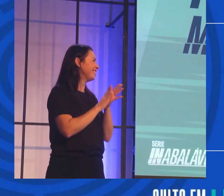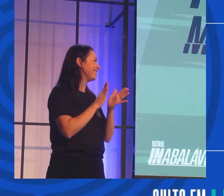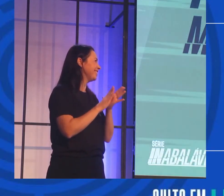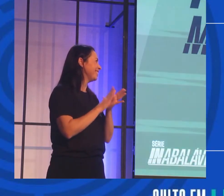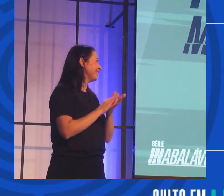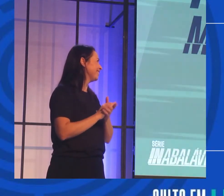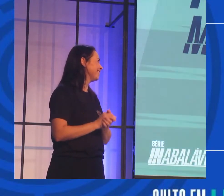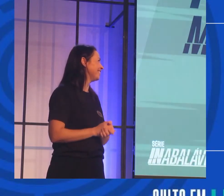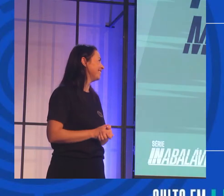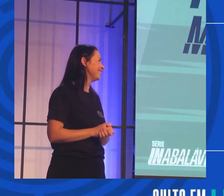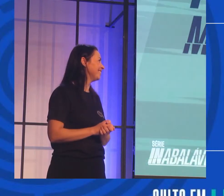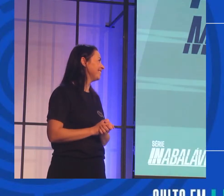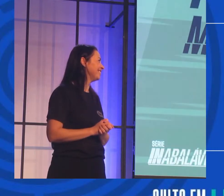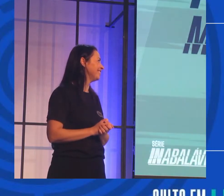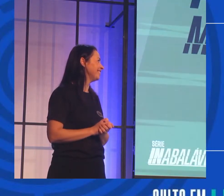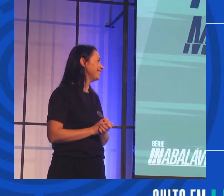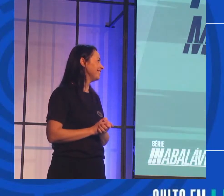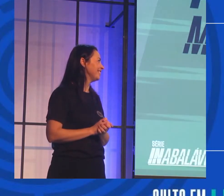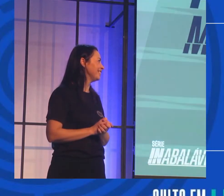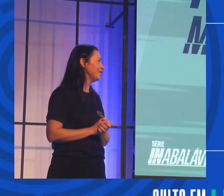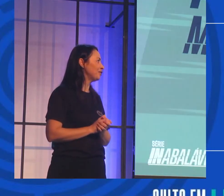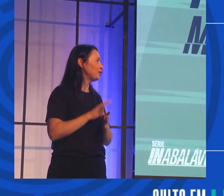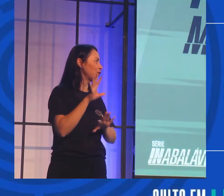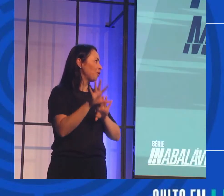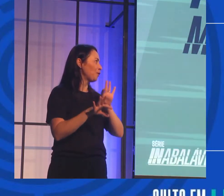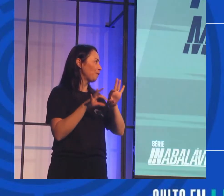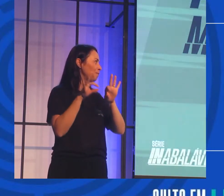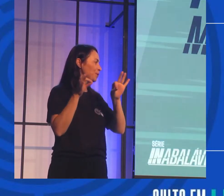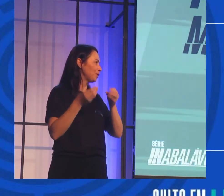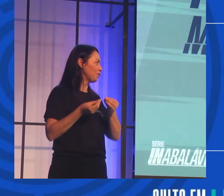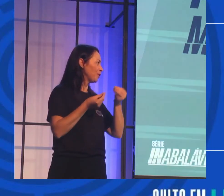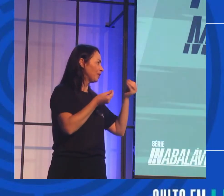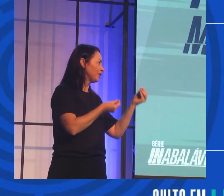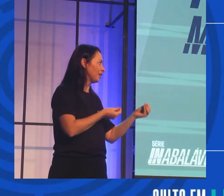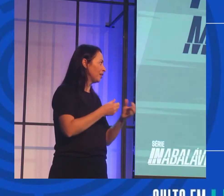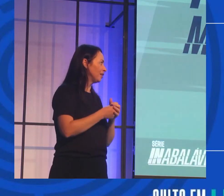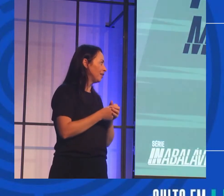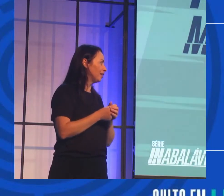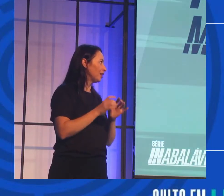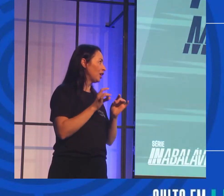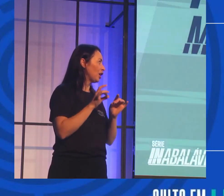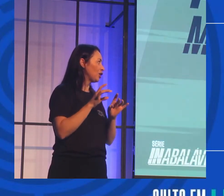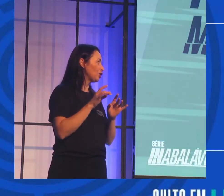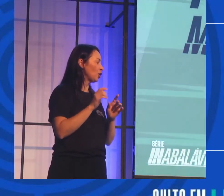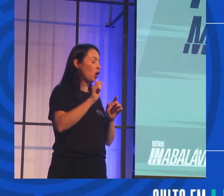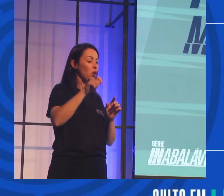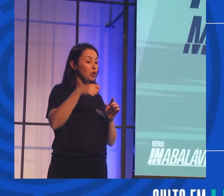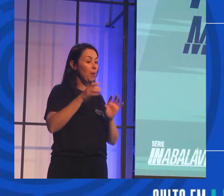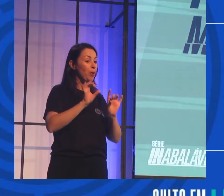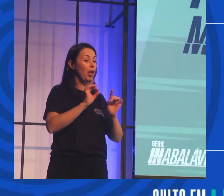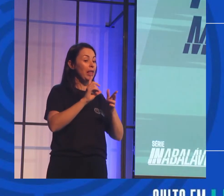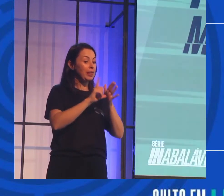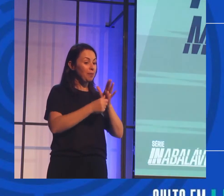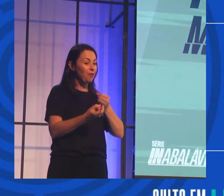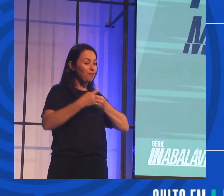Amém. Vou passar um presente para o pastor David. Isso é simbólico, depois devolve.